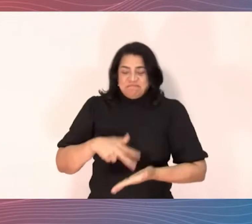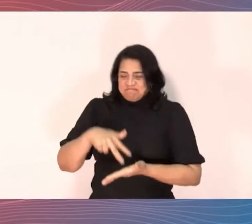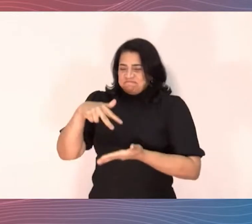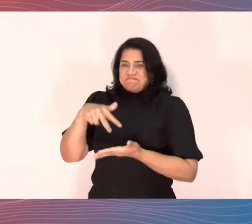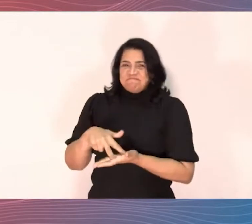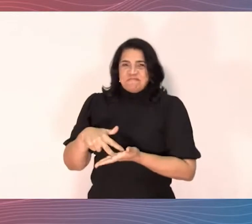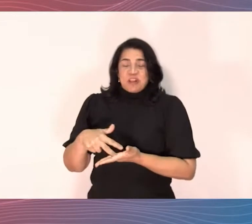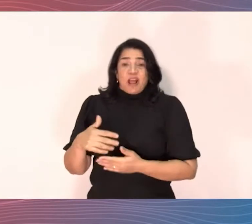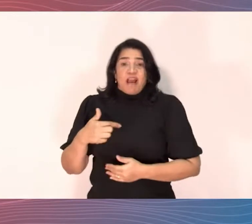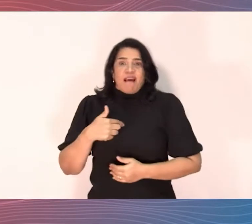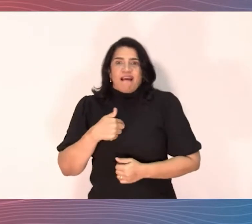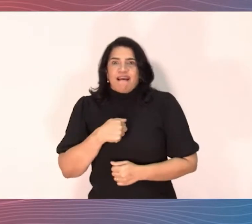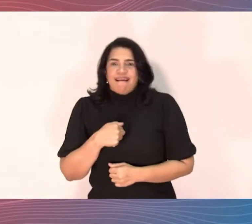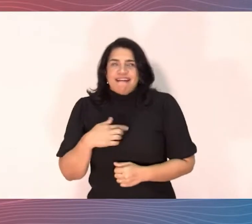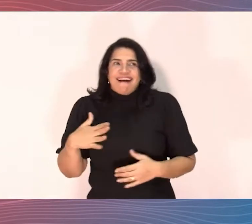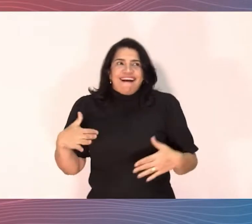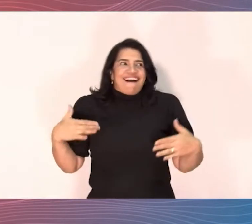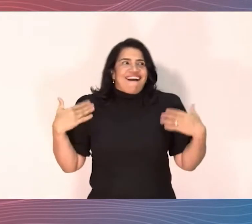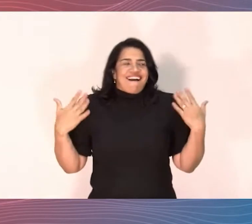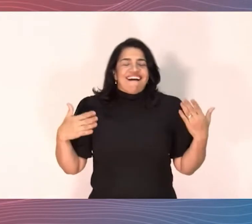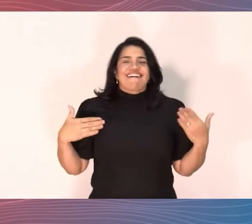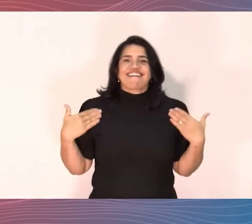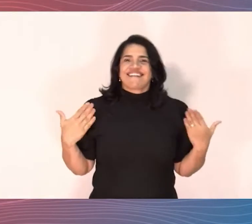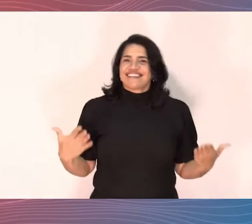Eu sei que existem muitos shows